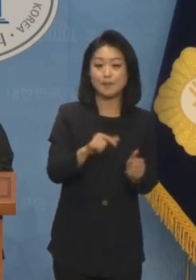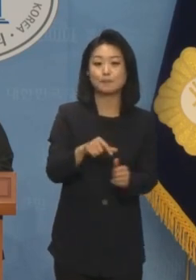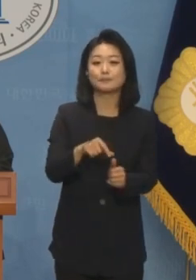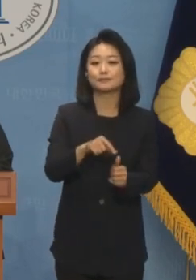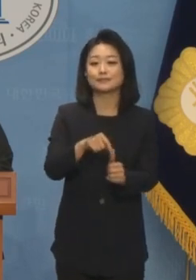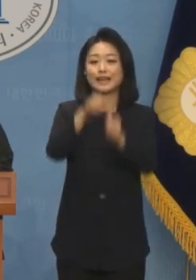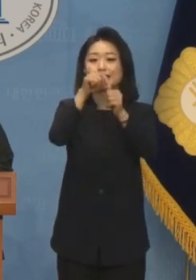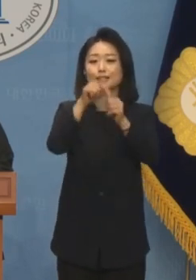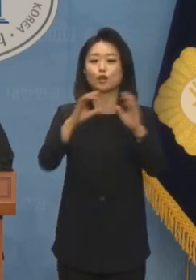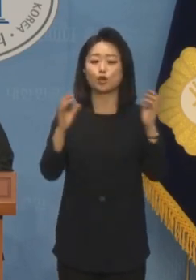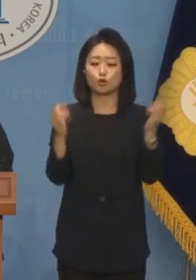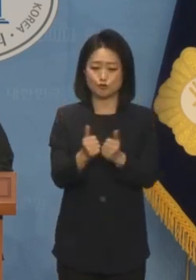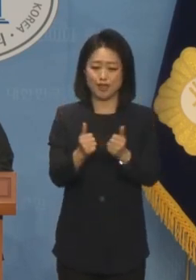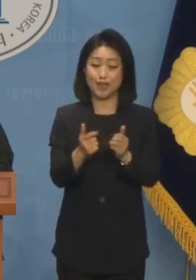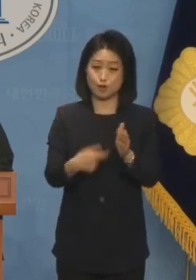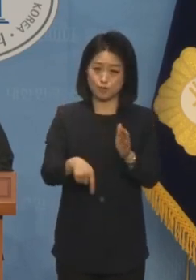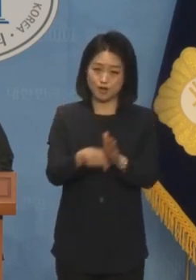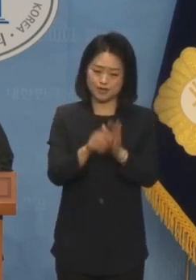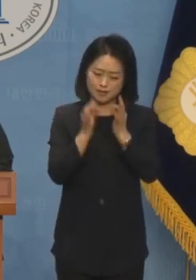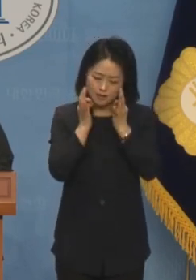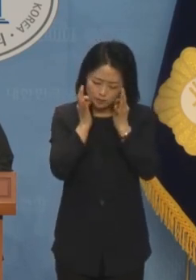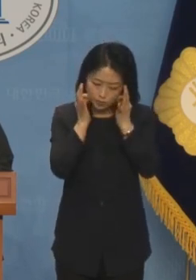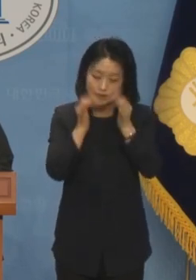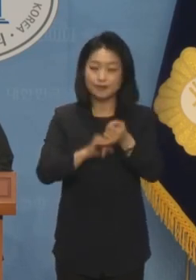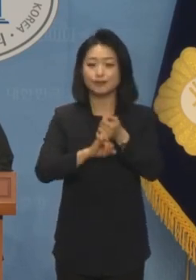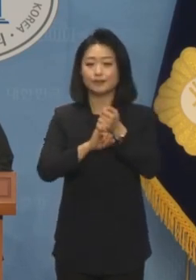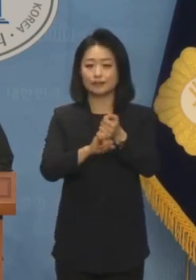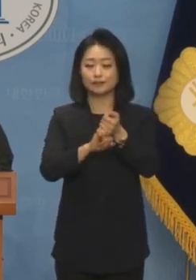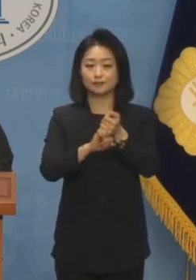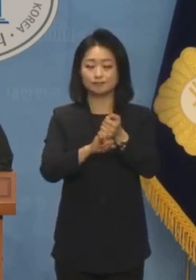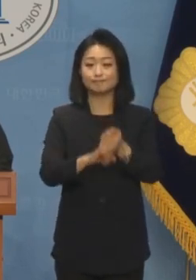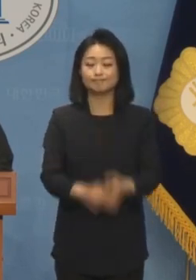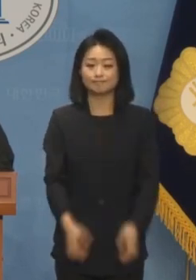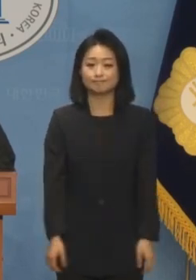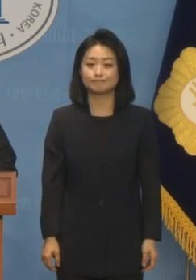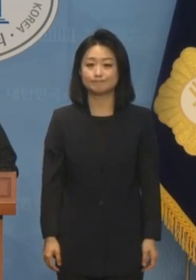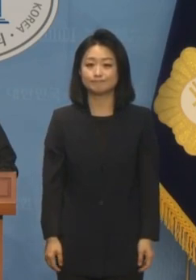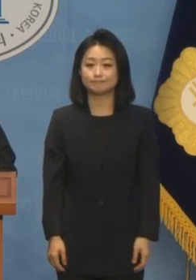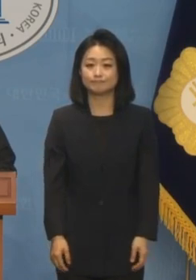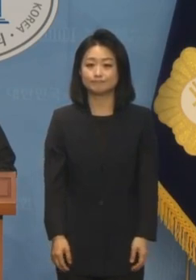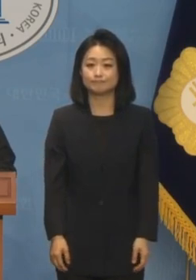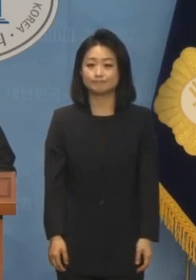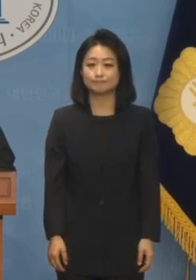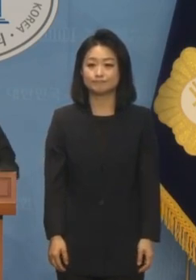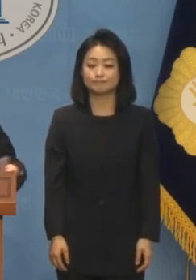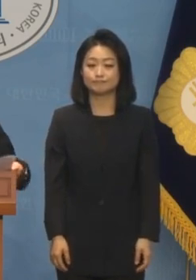국회를 위해 온 힘을 다할 것을 약속드립니다.